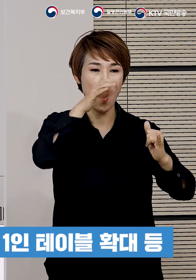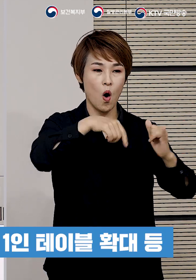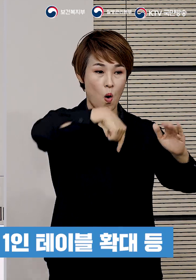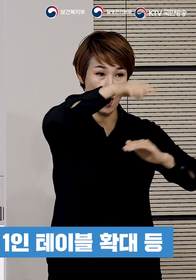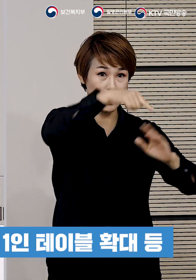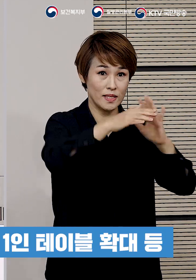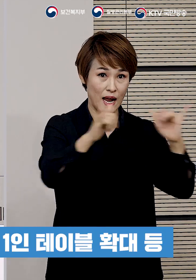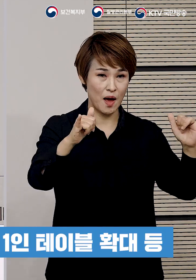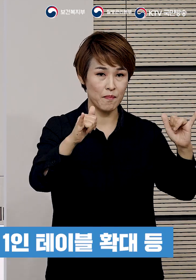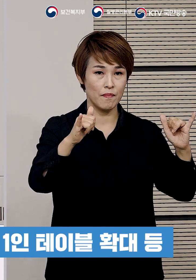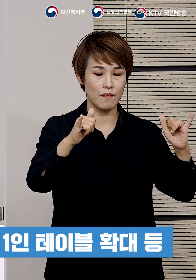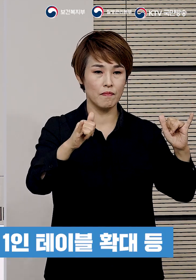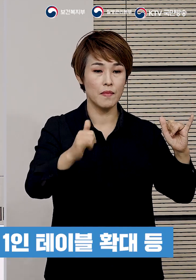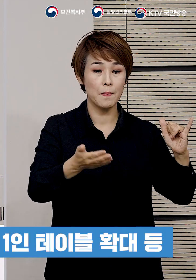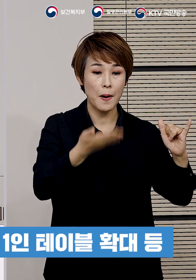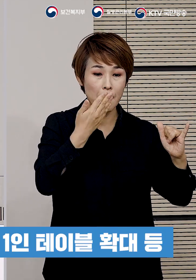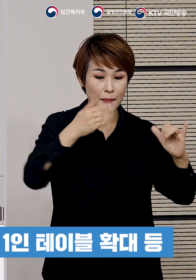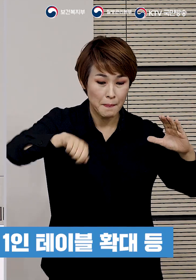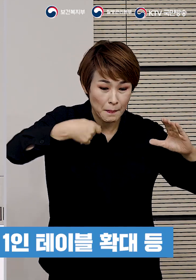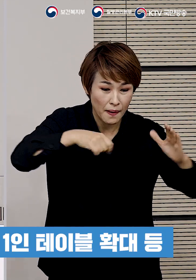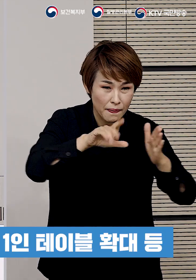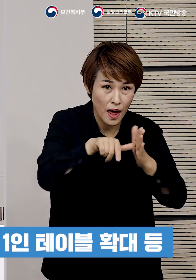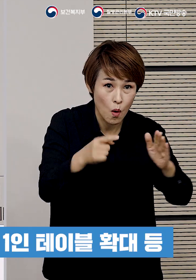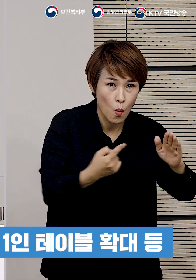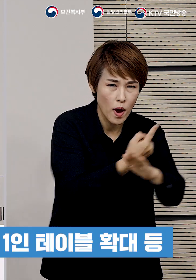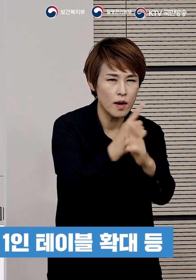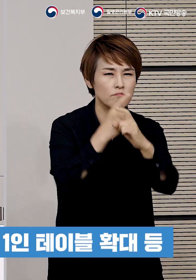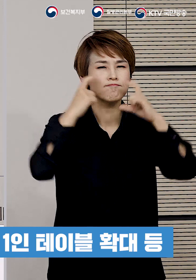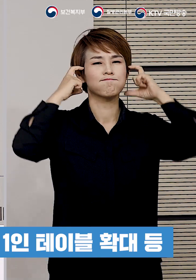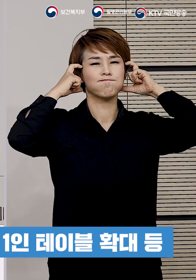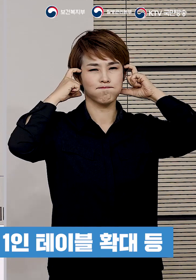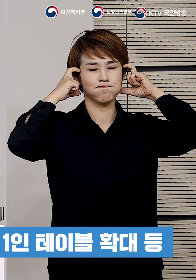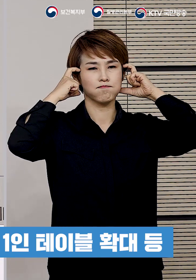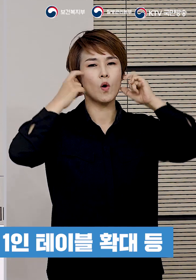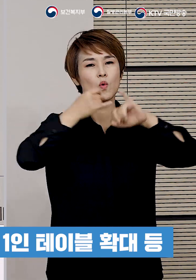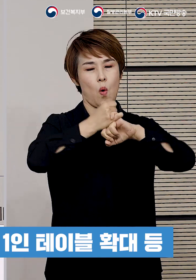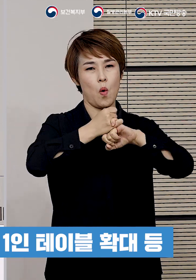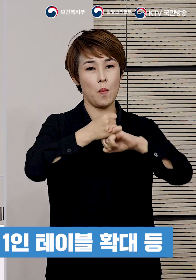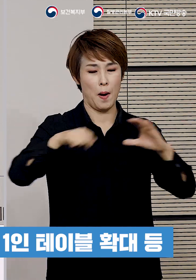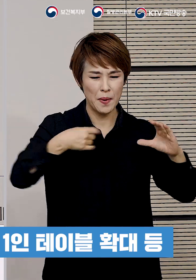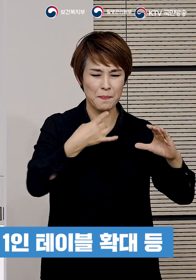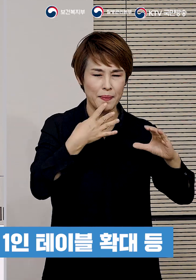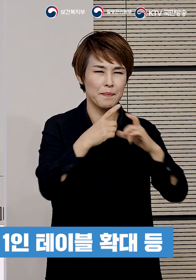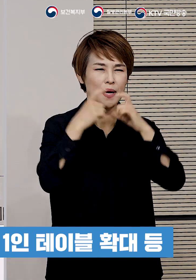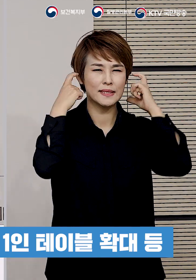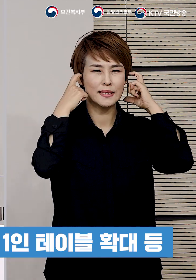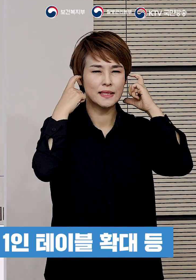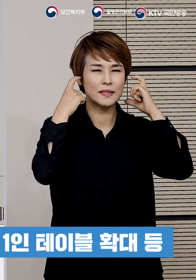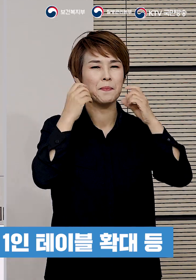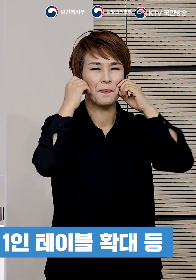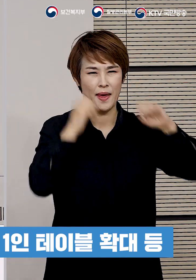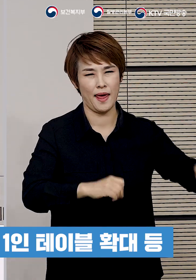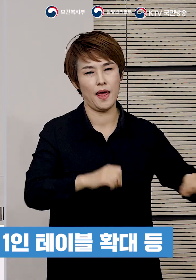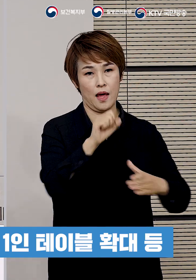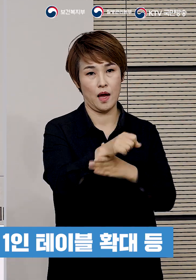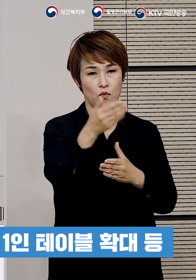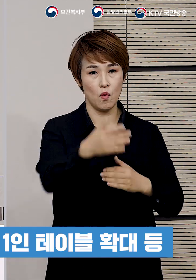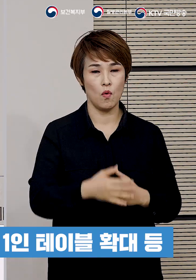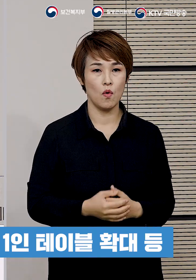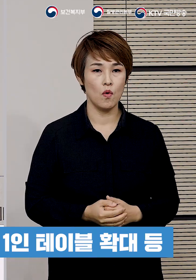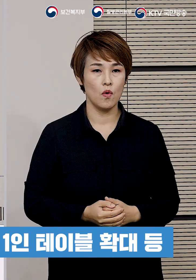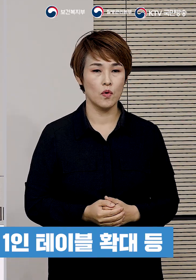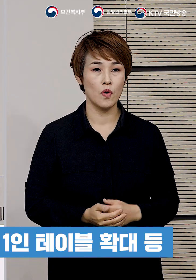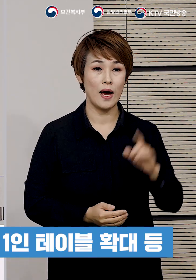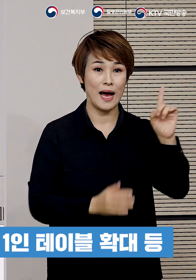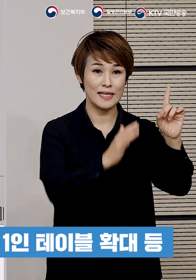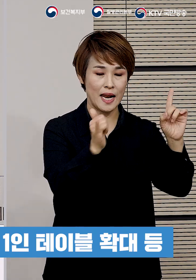이용자 모두 음식점 내에서 식사 시간 이외에는 마스크를 착용하도록 권고하고 테이블 간